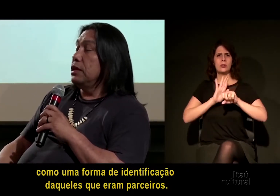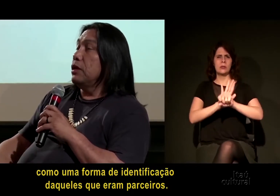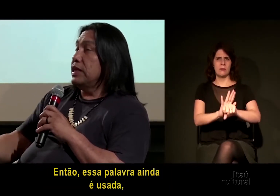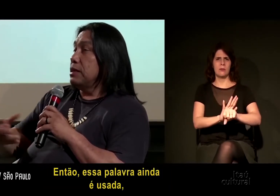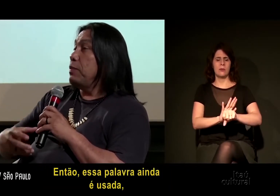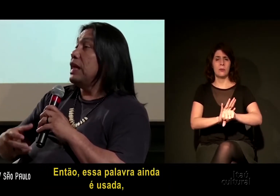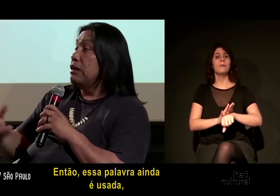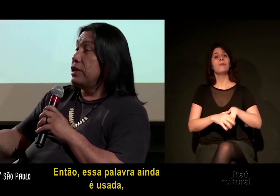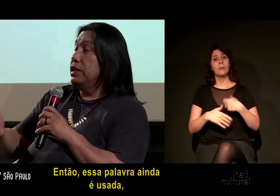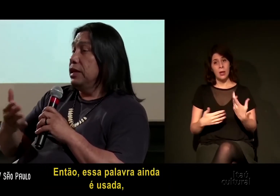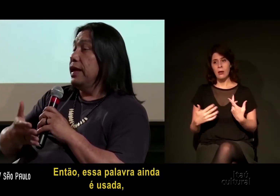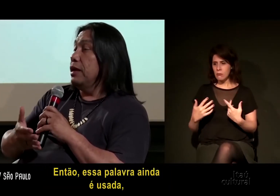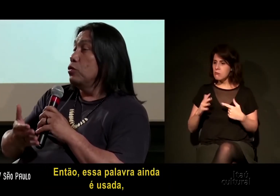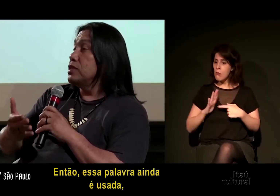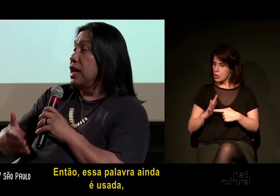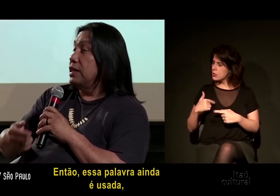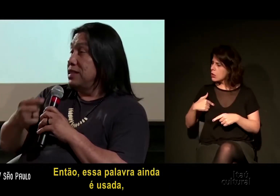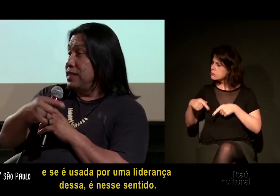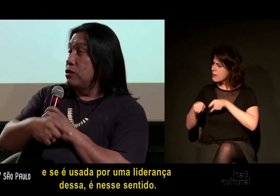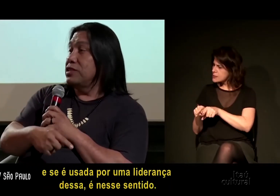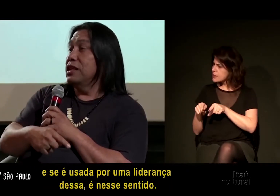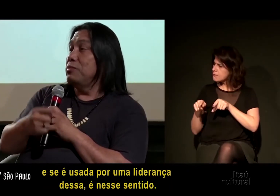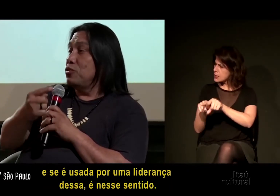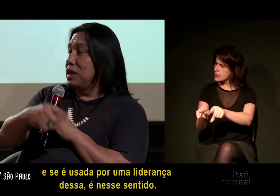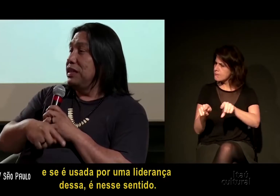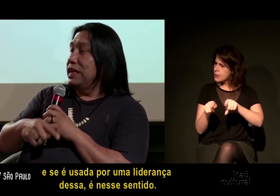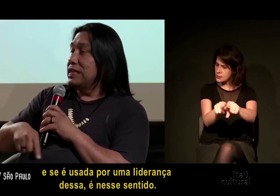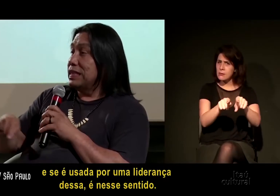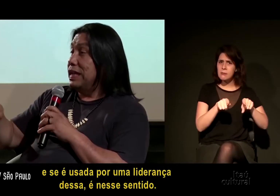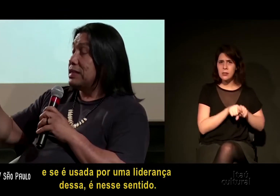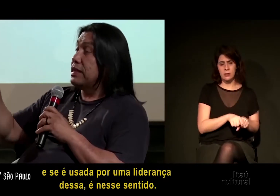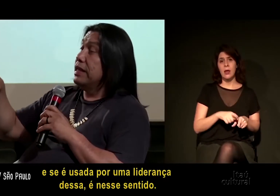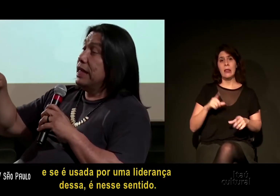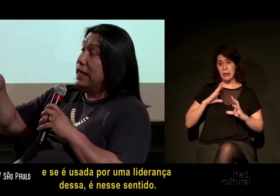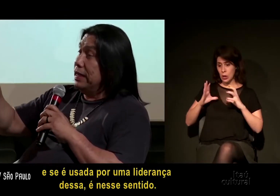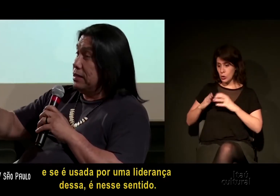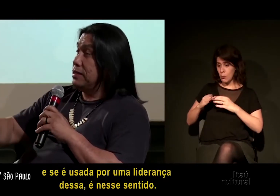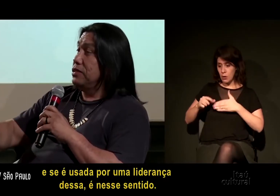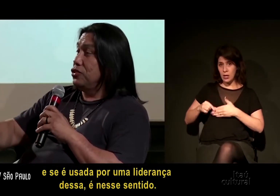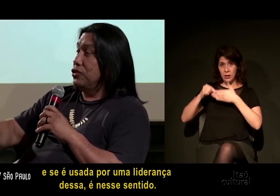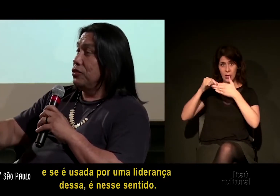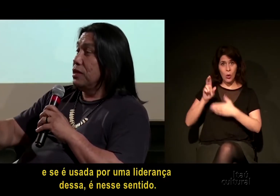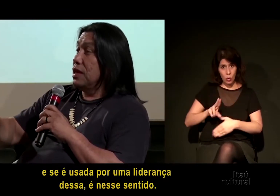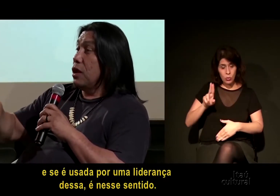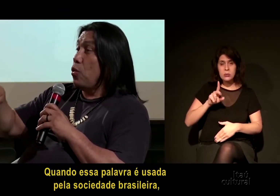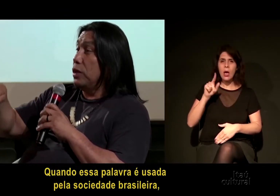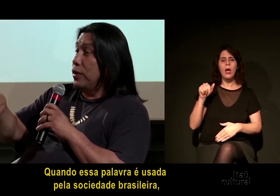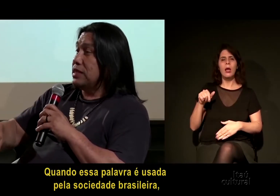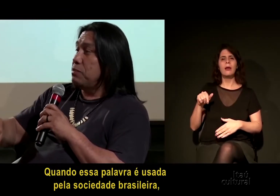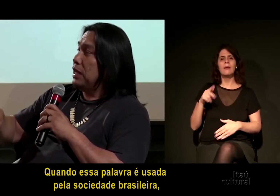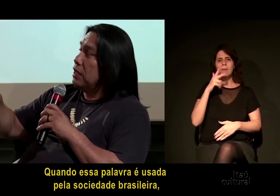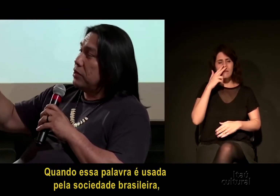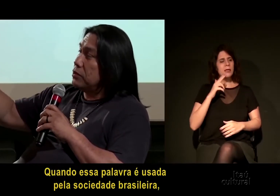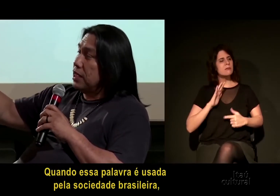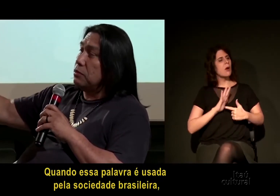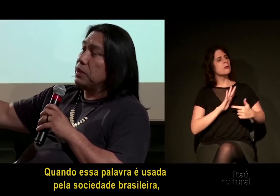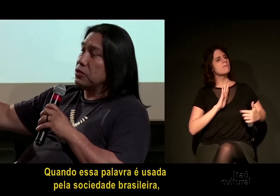essa palavra ainda é usada, e se é usada por uma liderança dessa, é nesse sentido. Quando essa palavra é usada pela